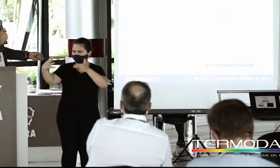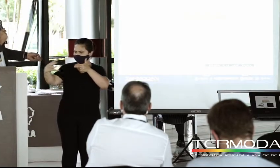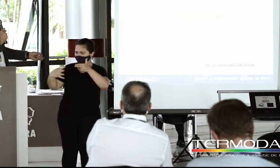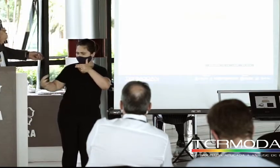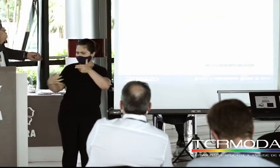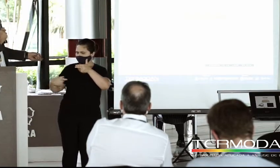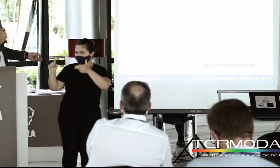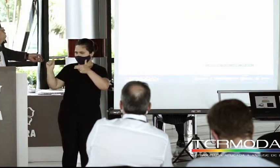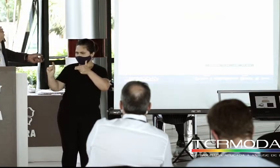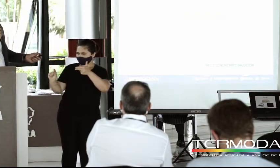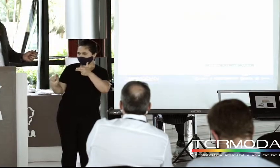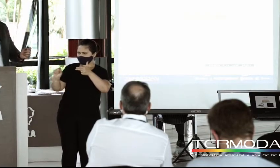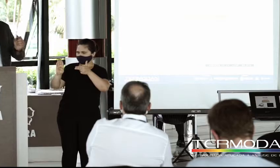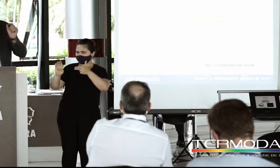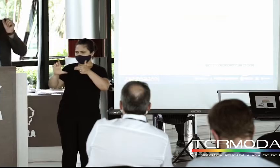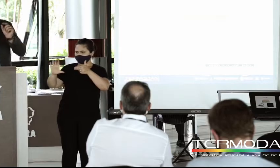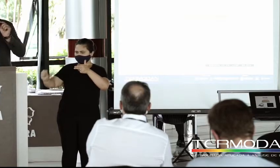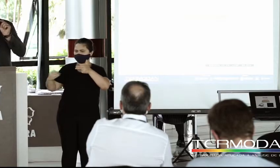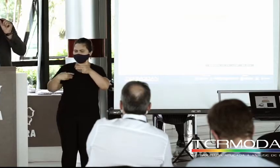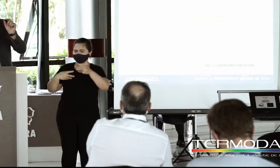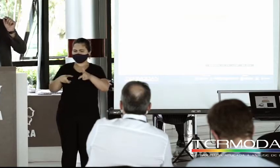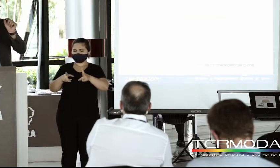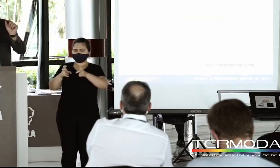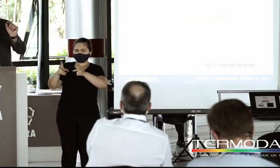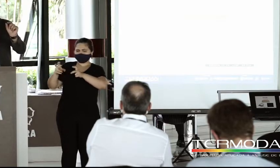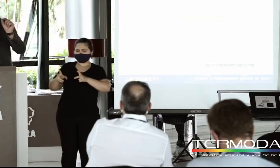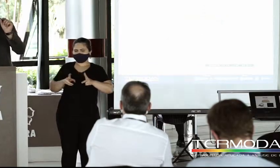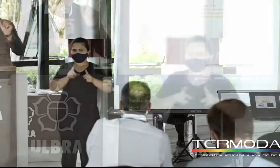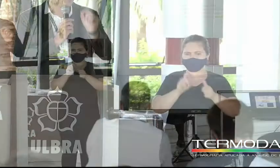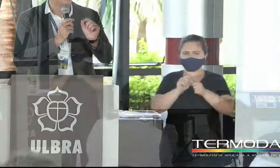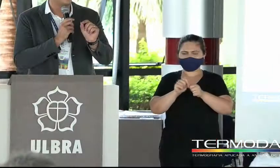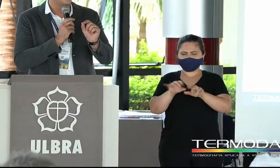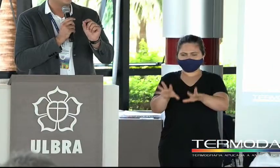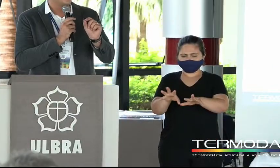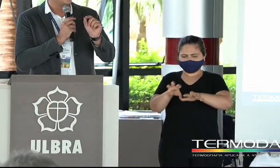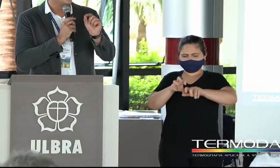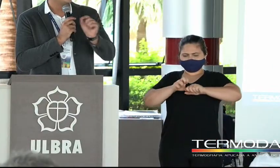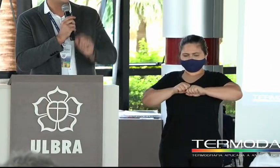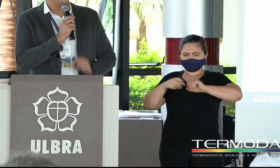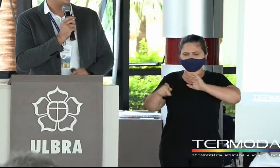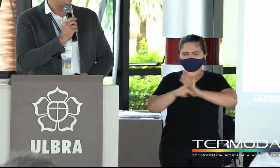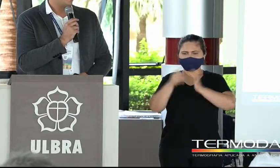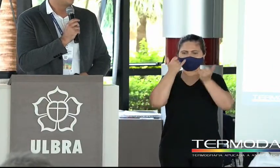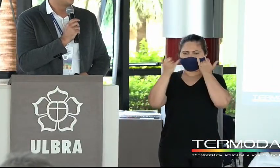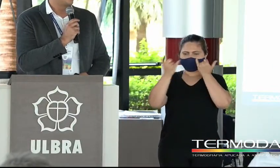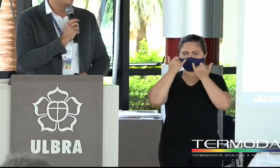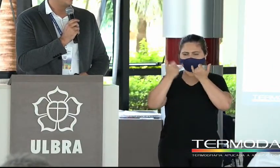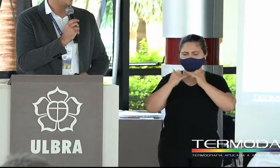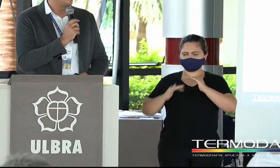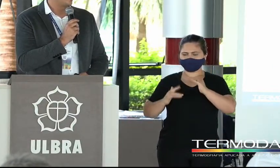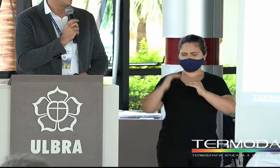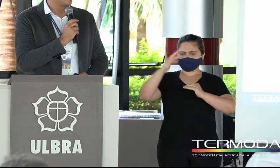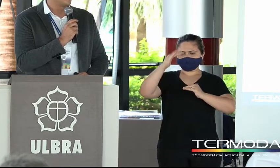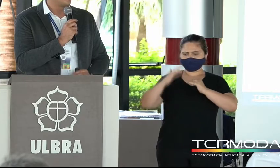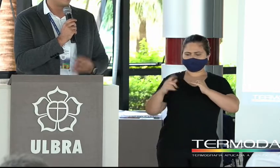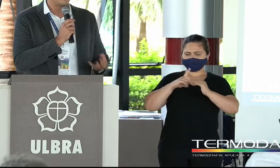um microbolômetro não refrigerado que vai fazer exatamente a aquisição do dado de temperatura que eu tenho na minha